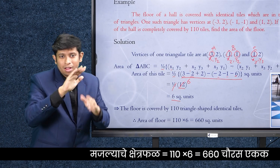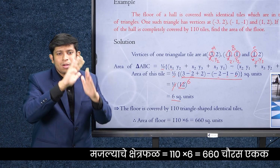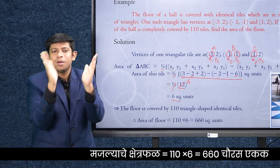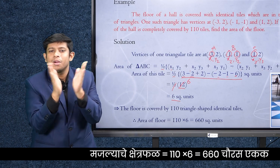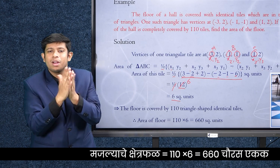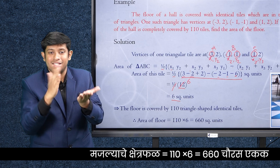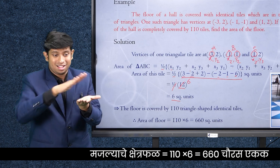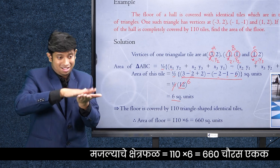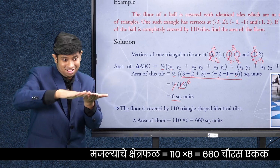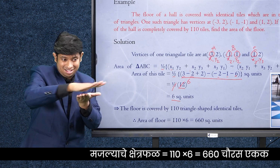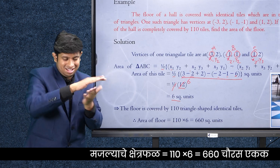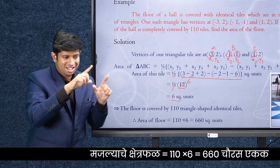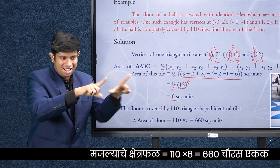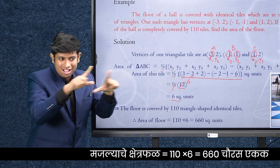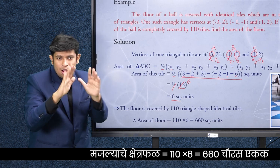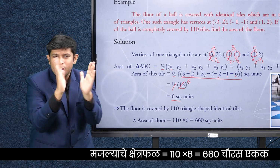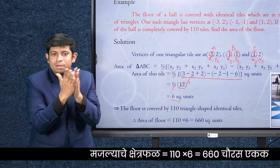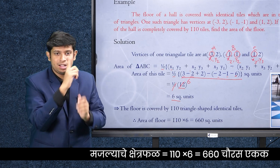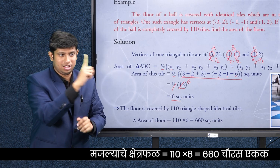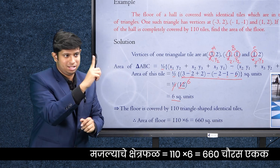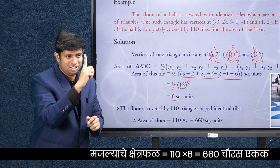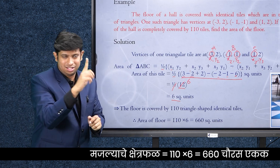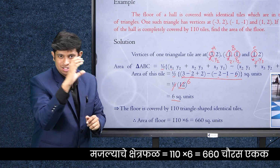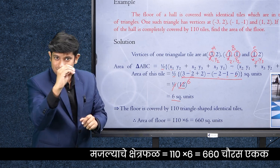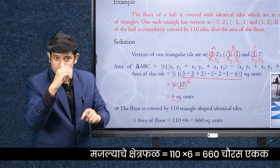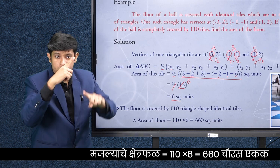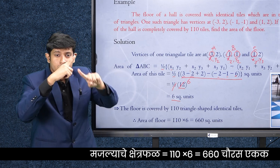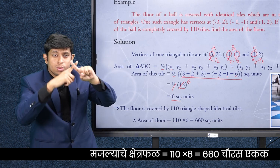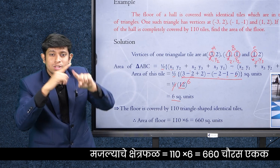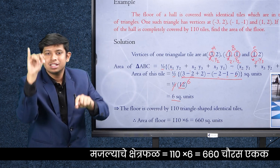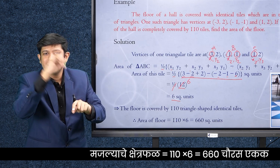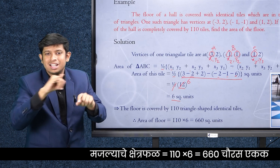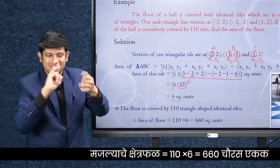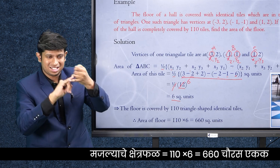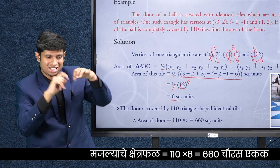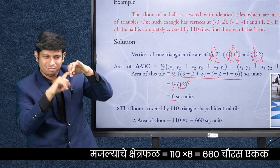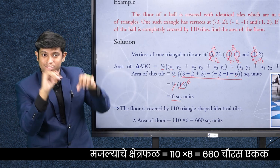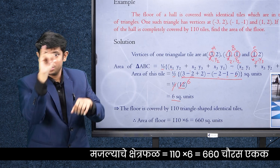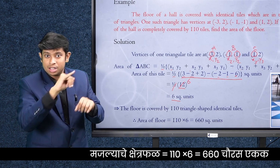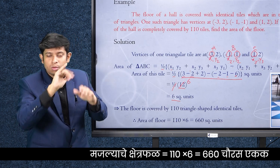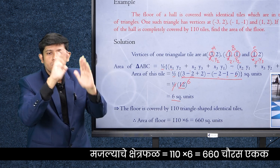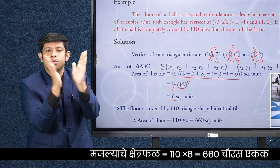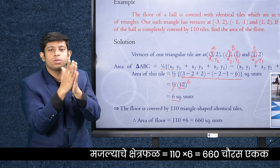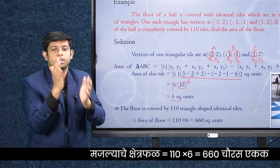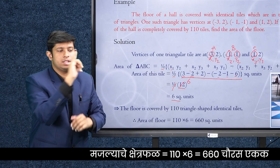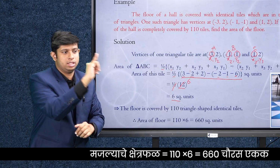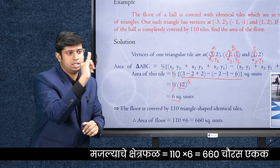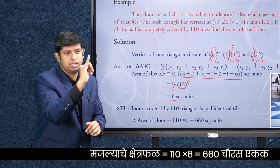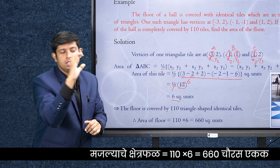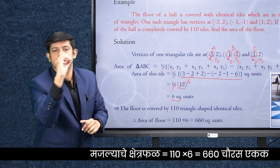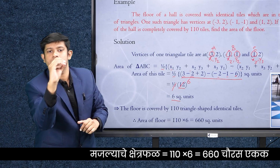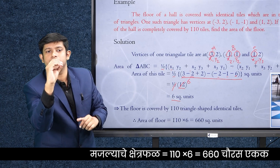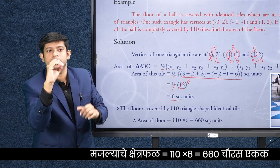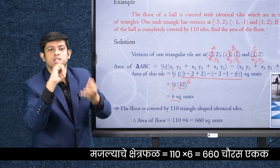मजल्याचे क्षेत्रफळ इक्वल्स टू 110 × 6 देते 660 चौरस